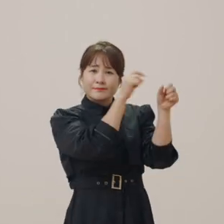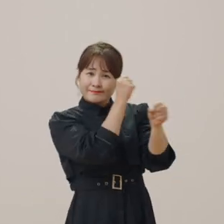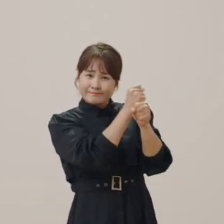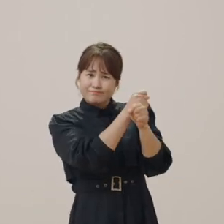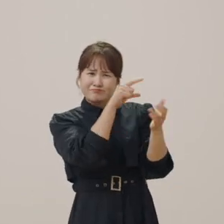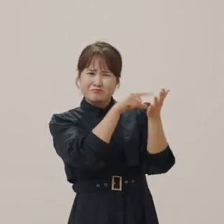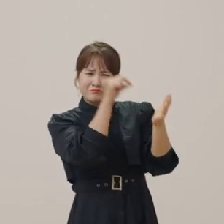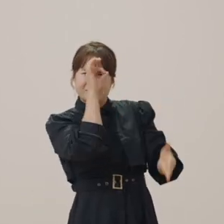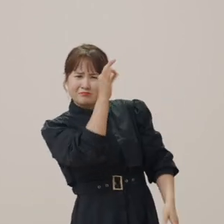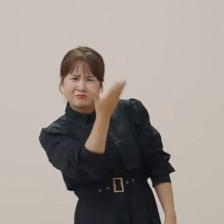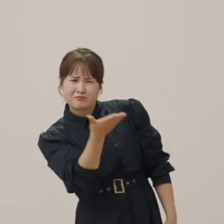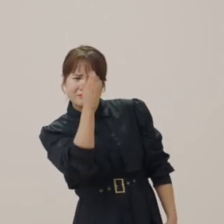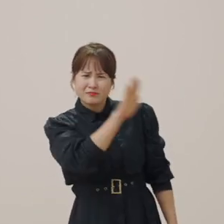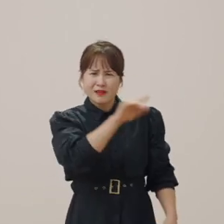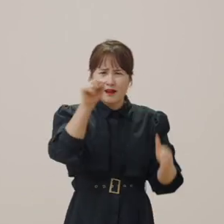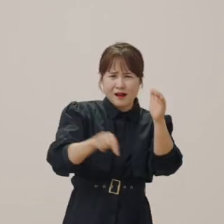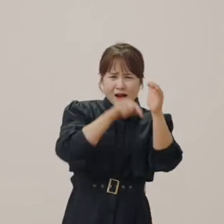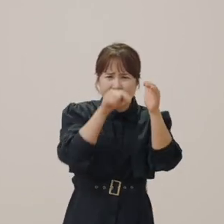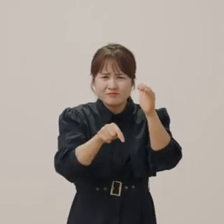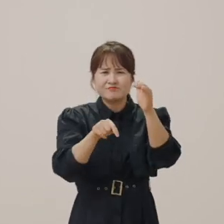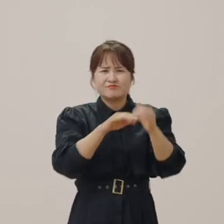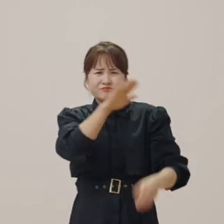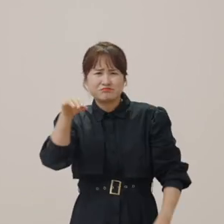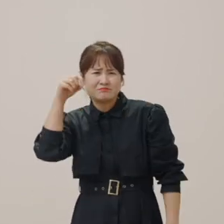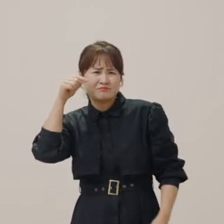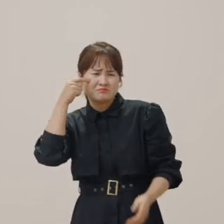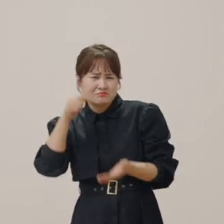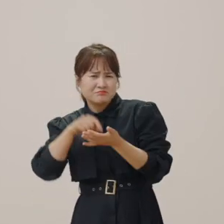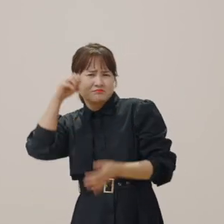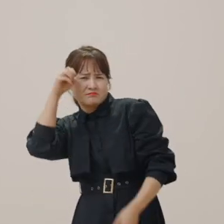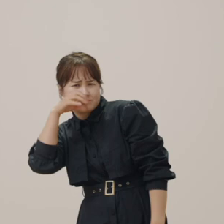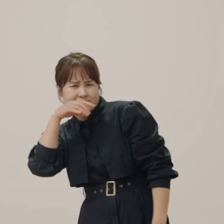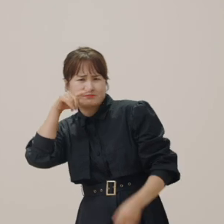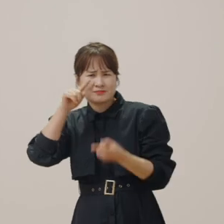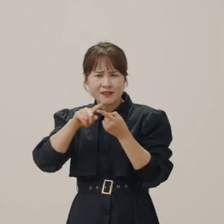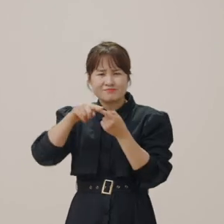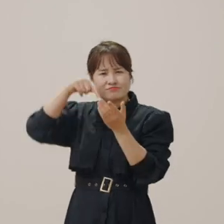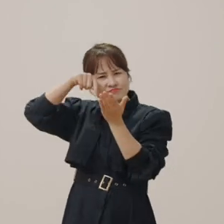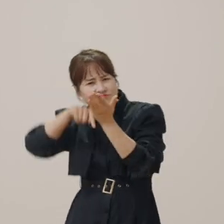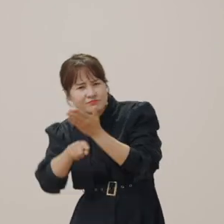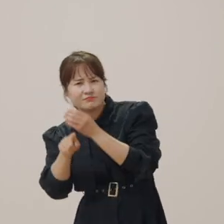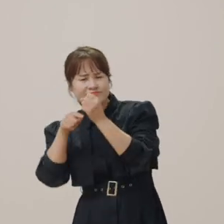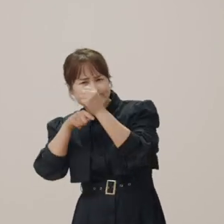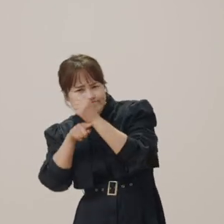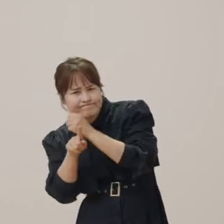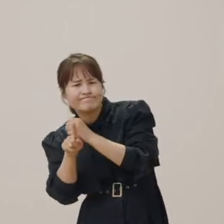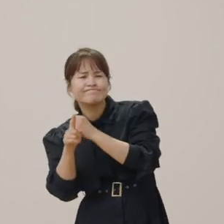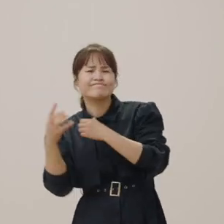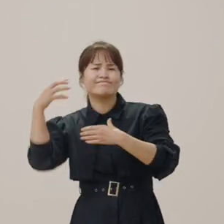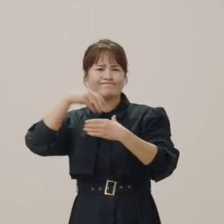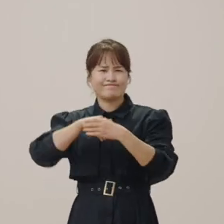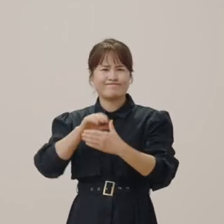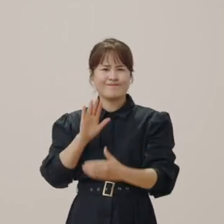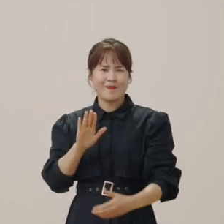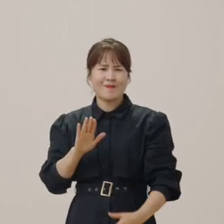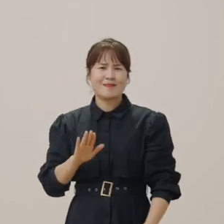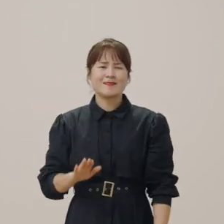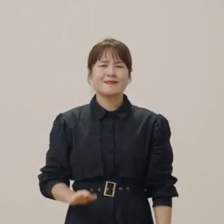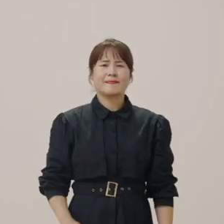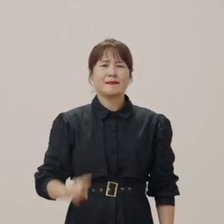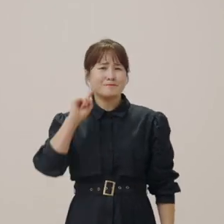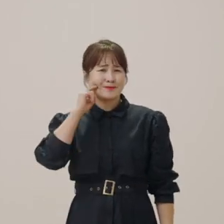그의 작품은 단순해 보이지만 그 속에는 우리가 쉽게 지나치는 것들에 대한 깊은 통찰이 담겨